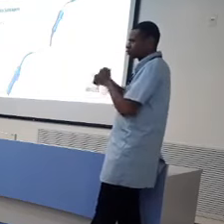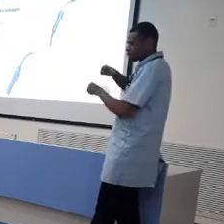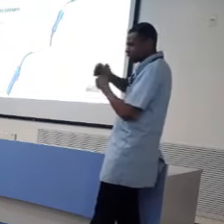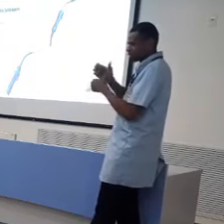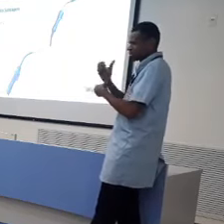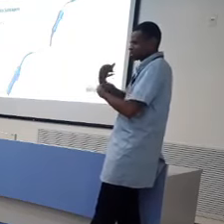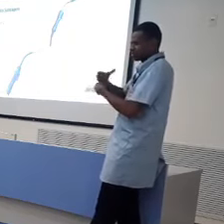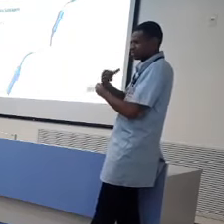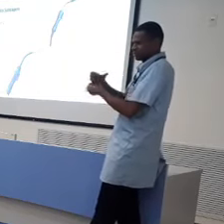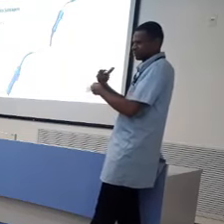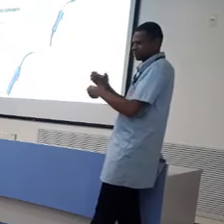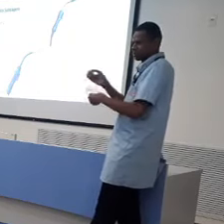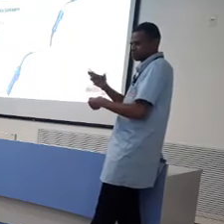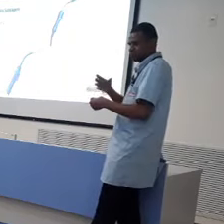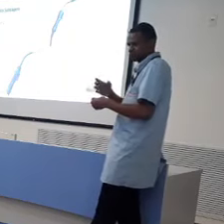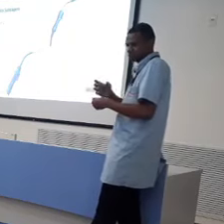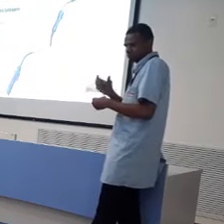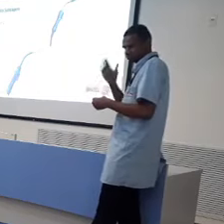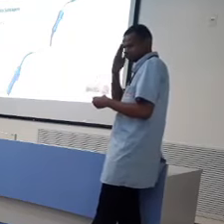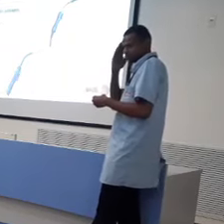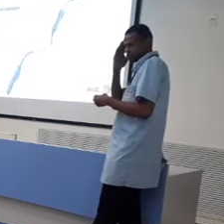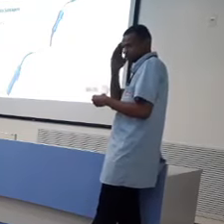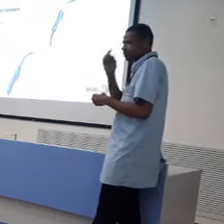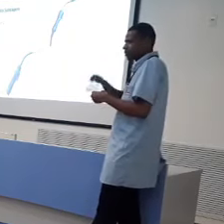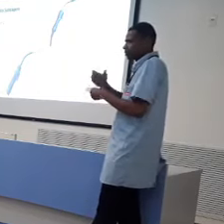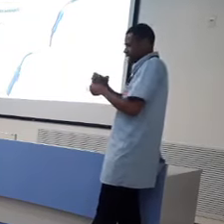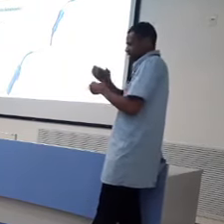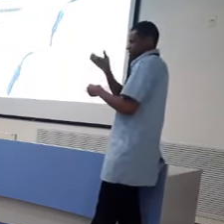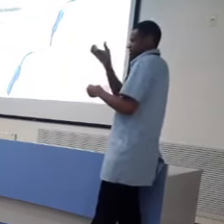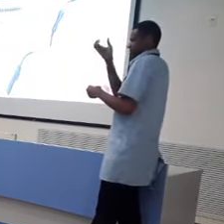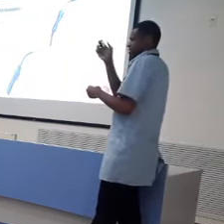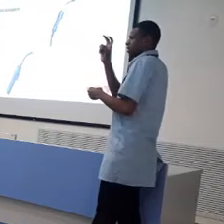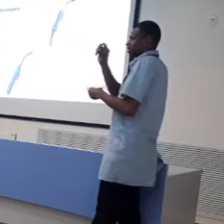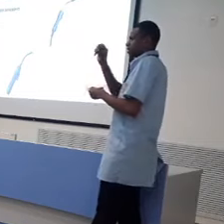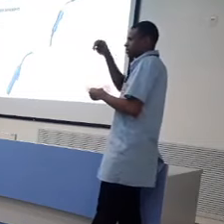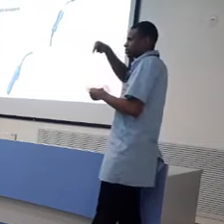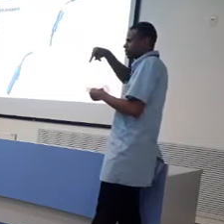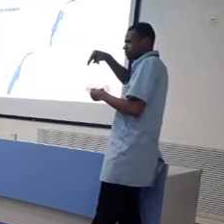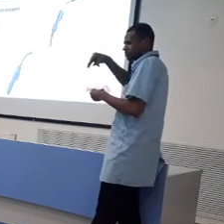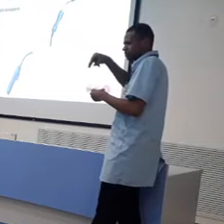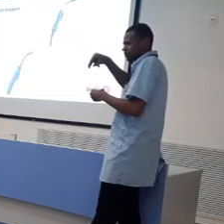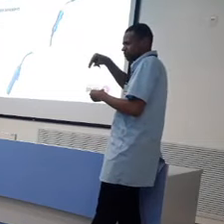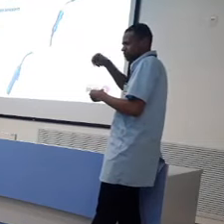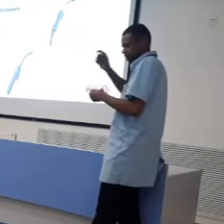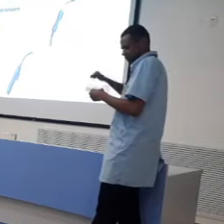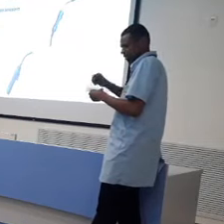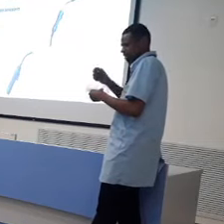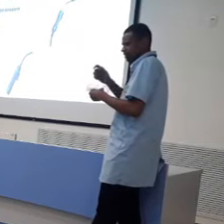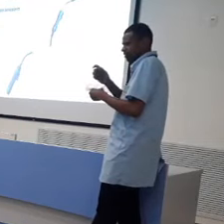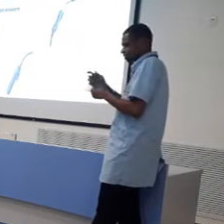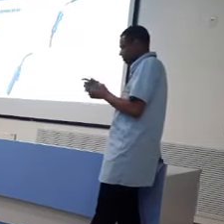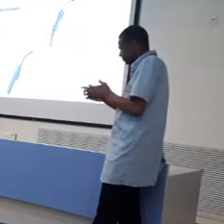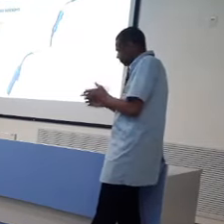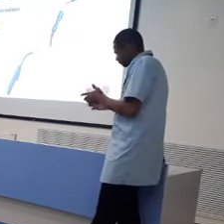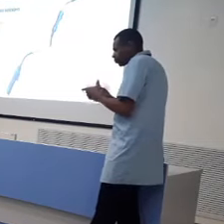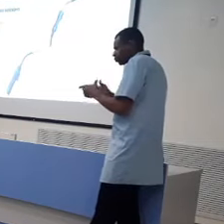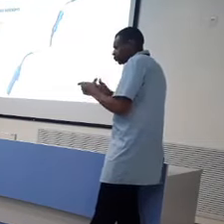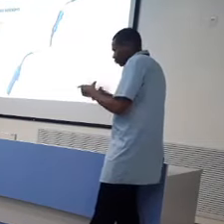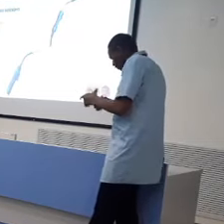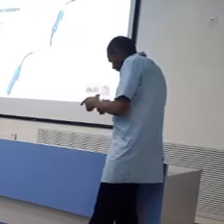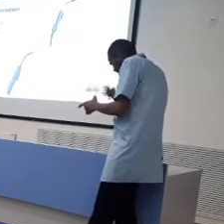lugar alto, você pode colocar um pescoço de 500 milímetros, grande. Vai fazer uma solda